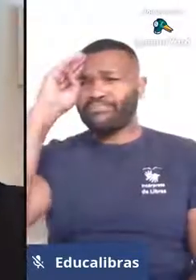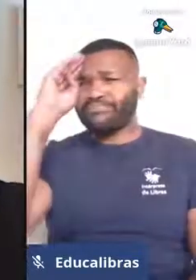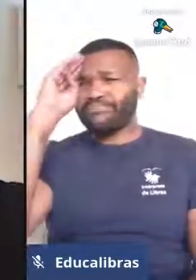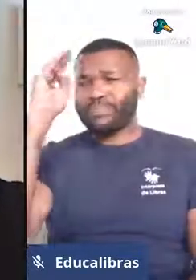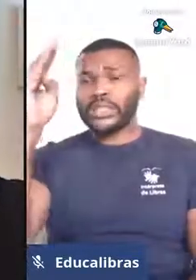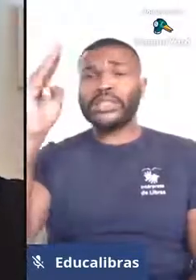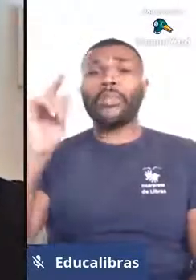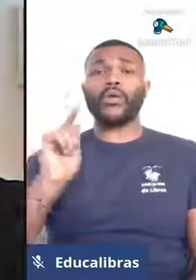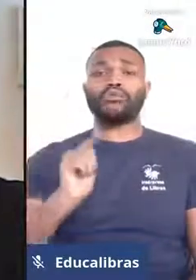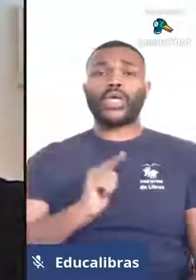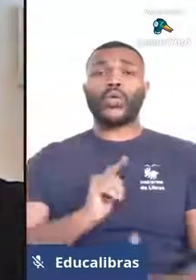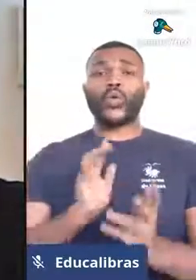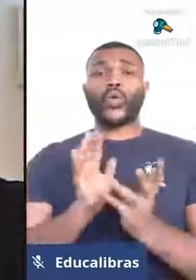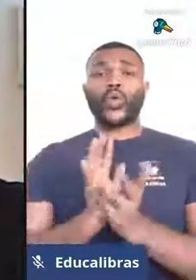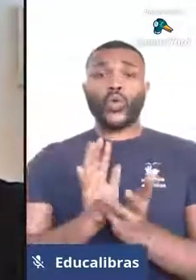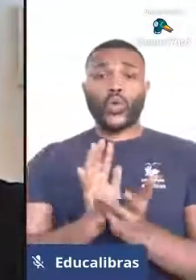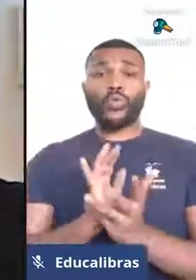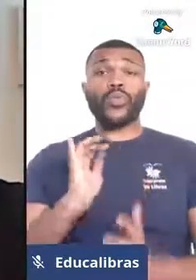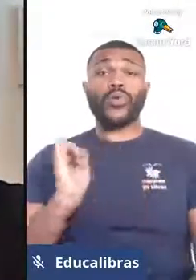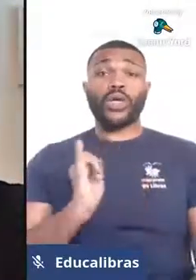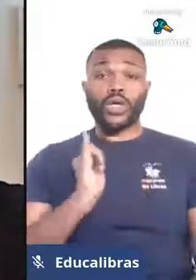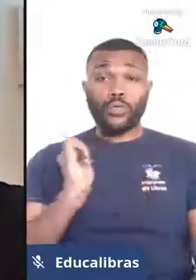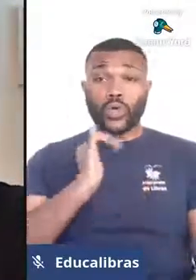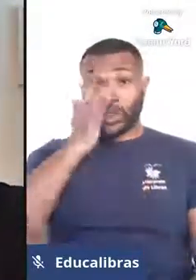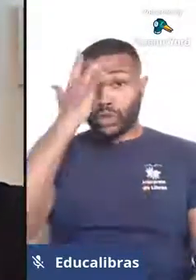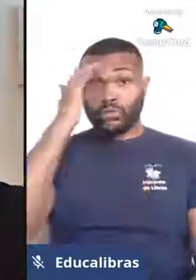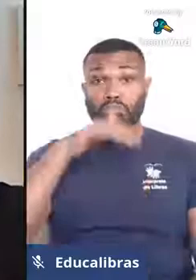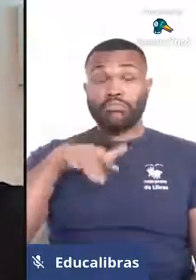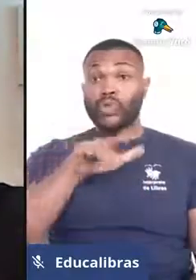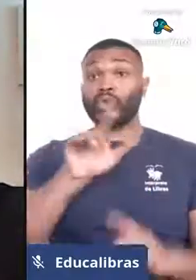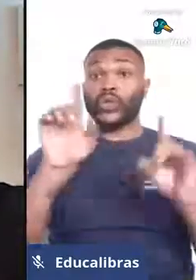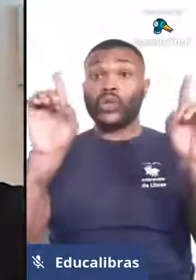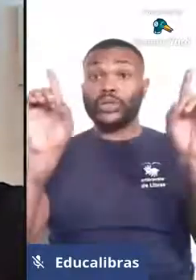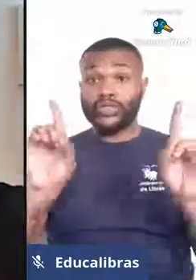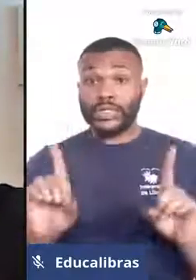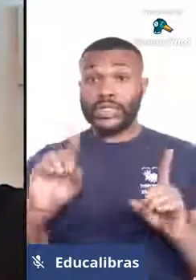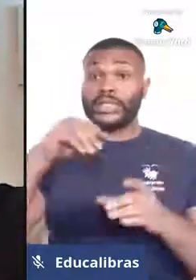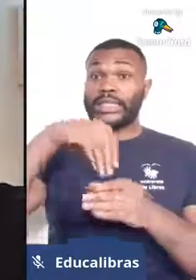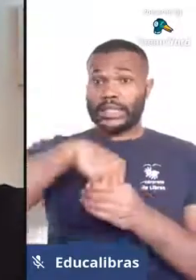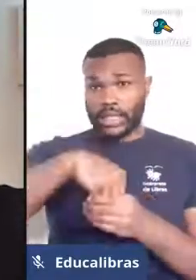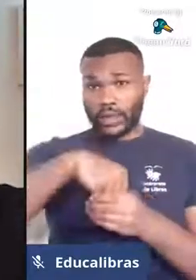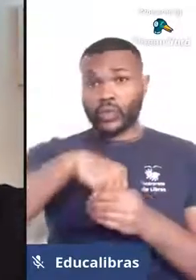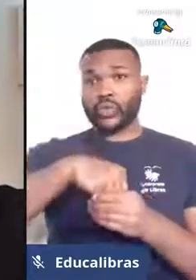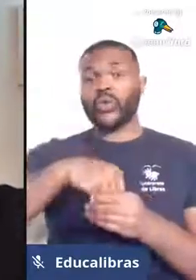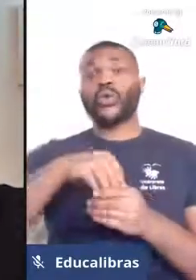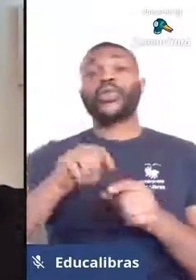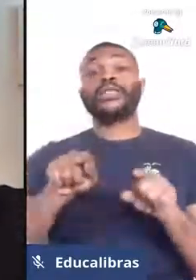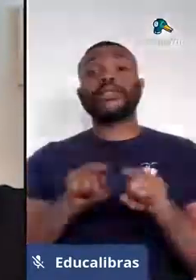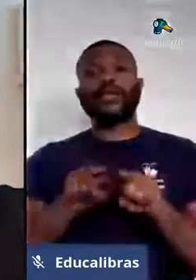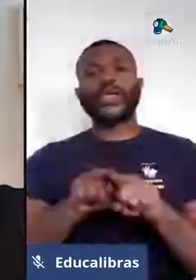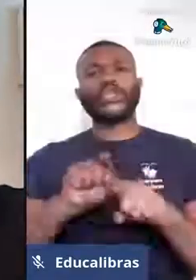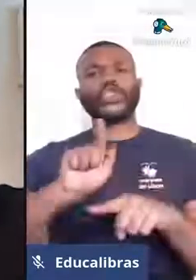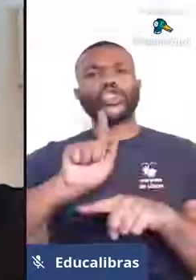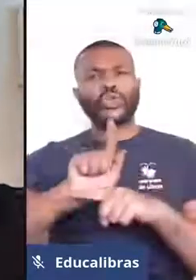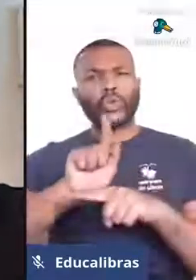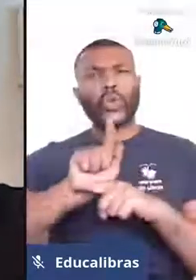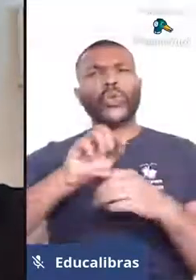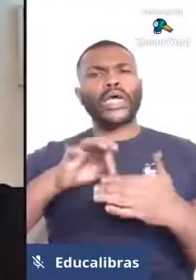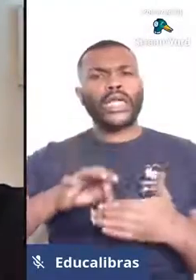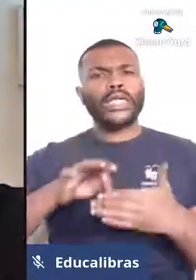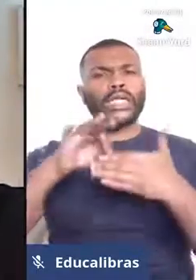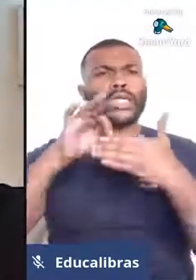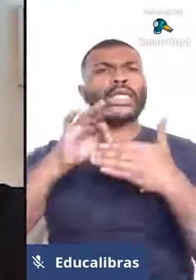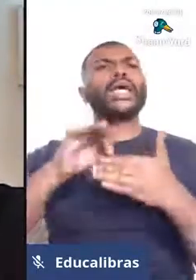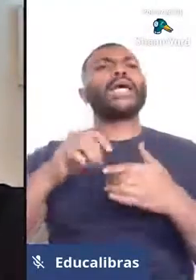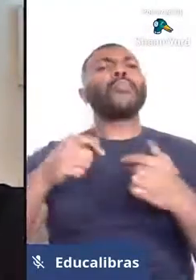delas, então é importante que tenham pessoas com deficiência no meio desse staff, os gestores, os dirigentes, né, é interessante que tenham essa